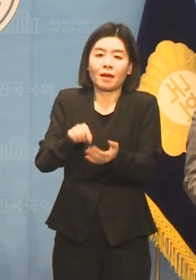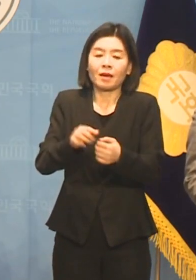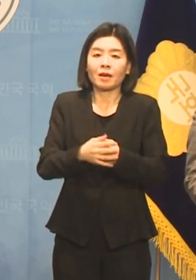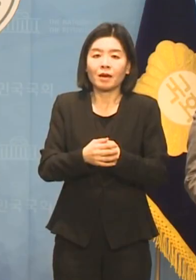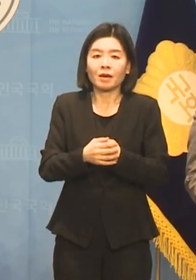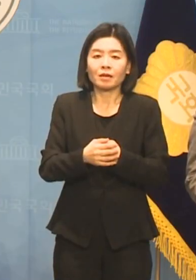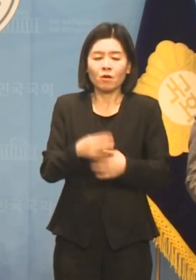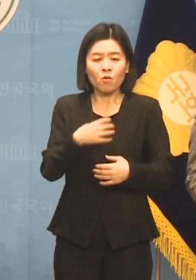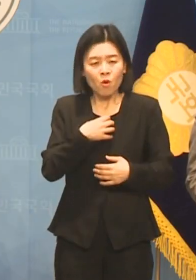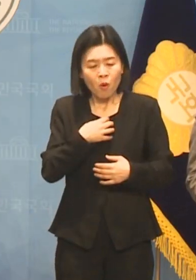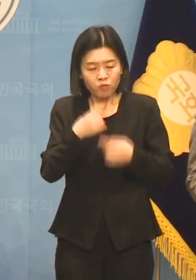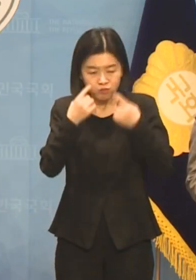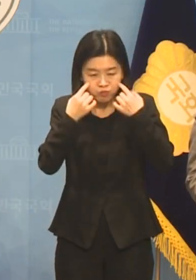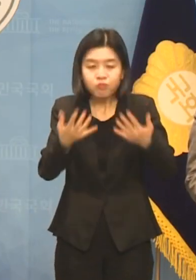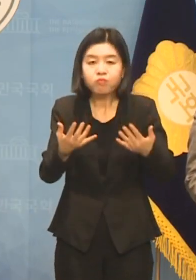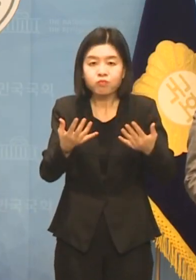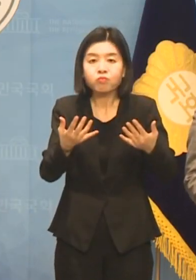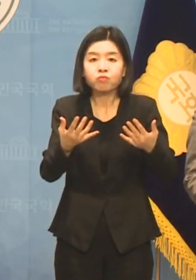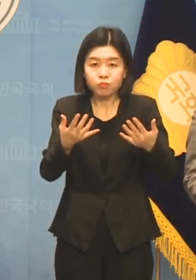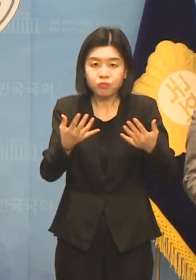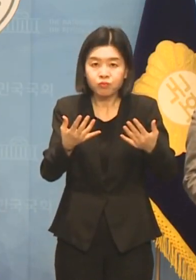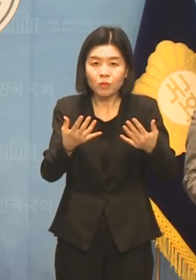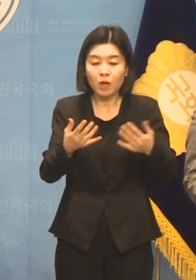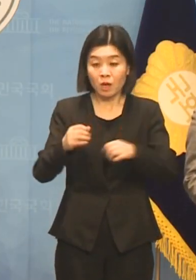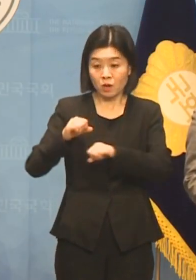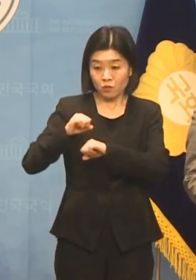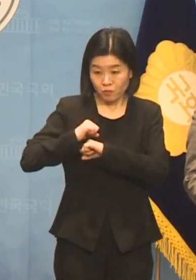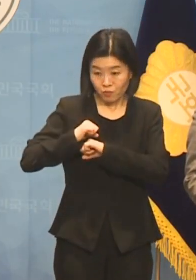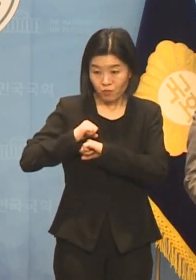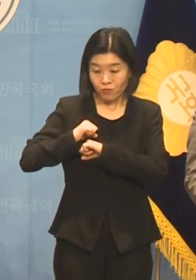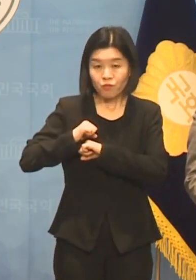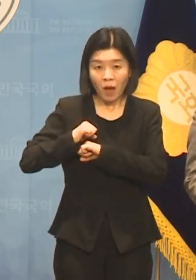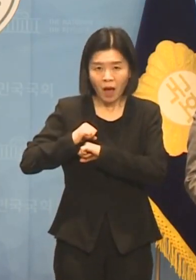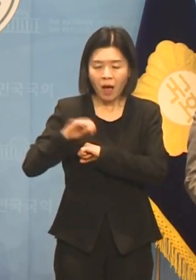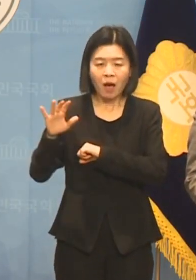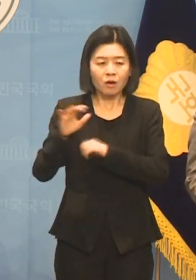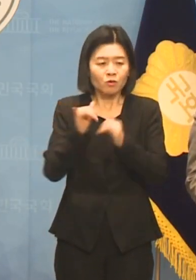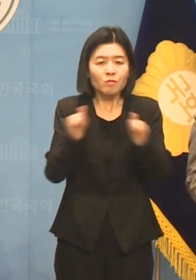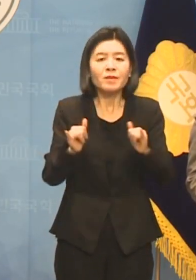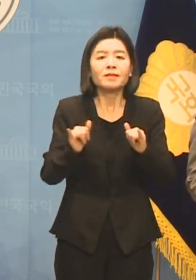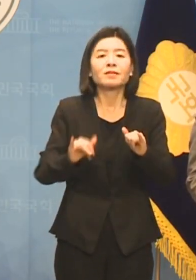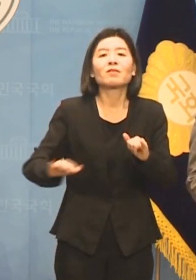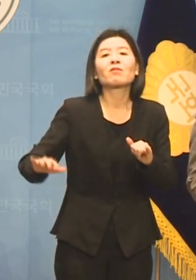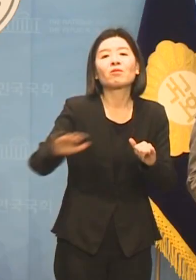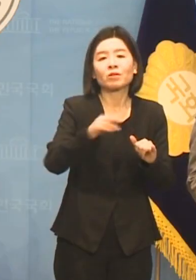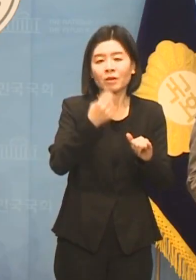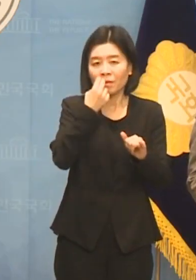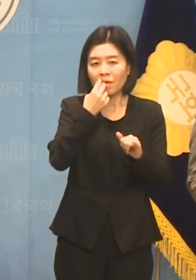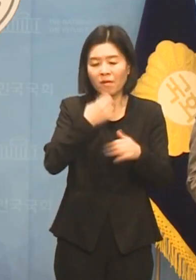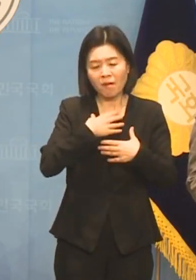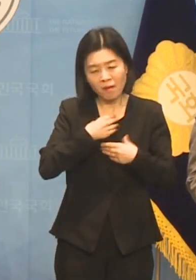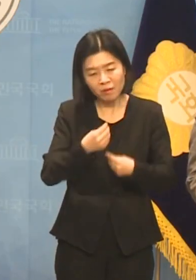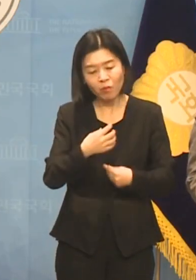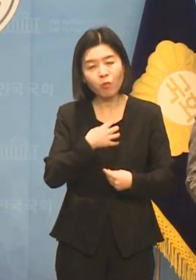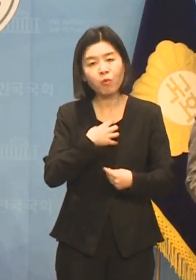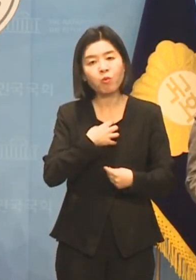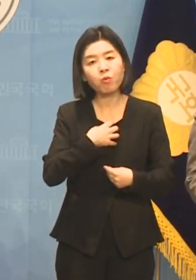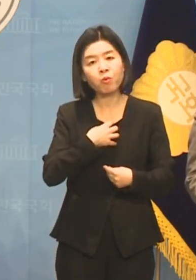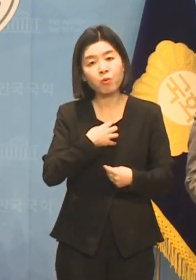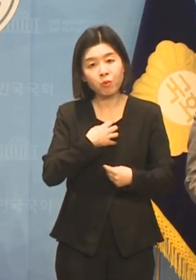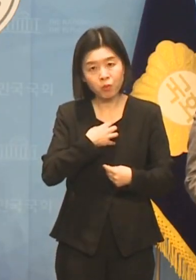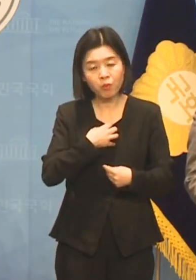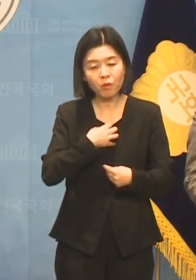명확히 드러난 것이고 이는 군뿐만 아니라 국민의 생명과 안전을 위험에 빠뜨린